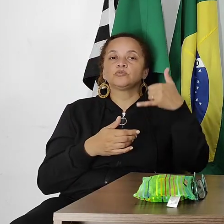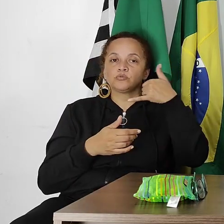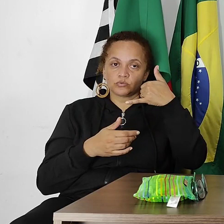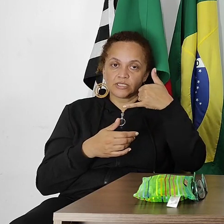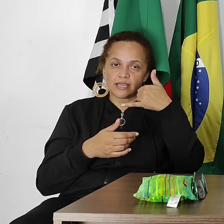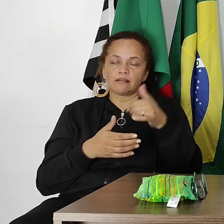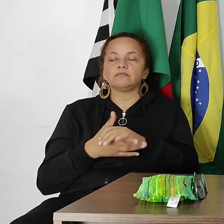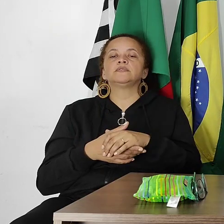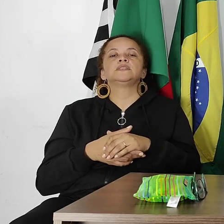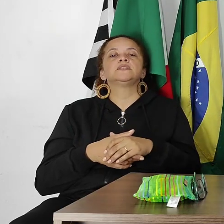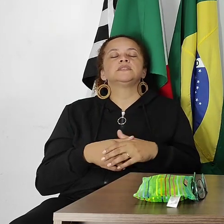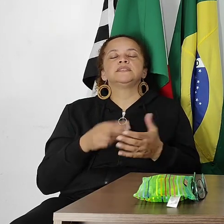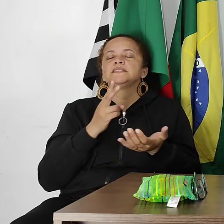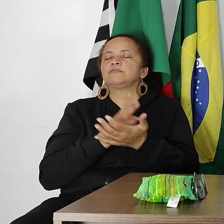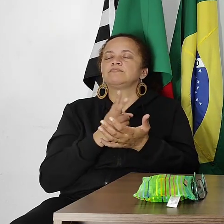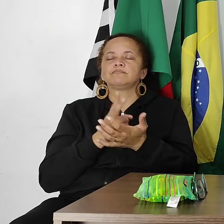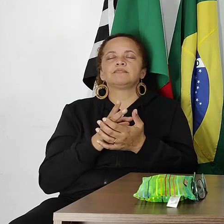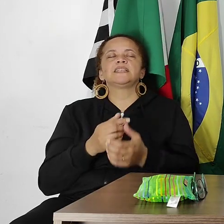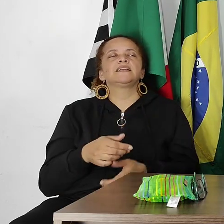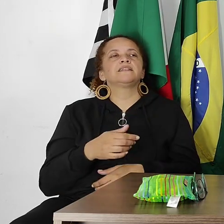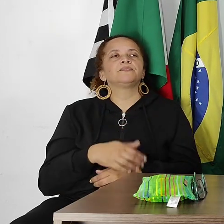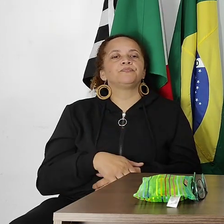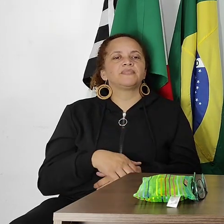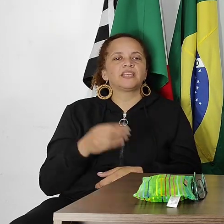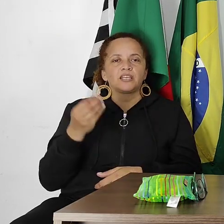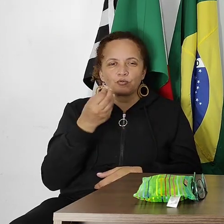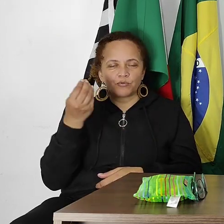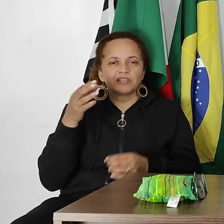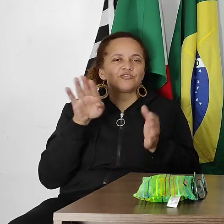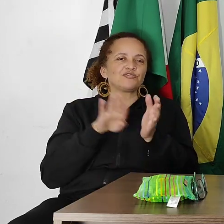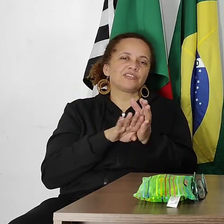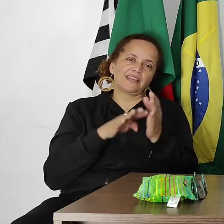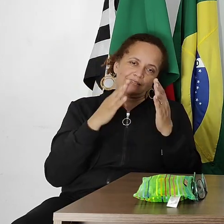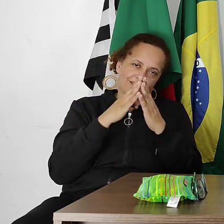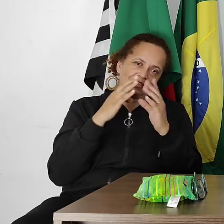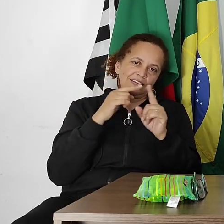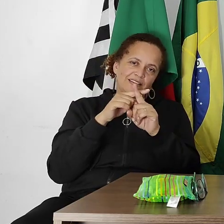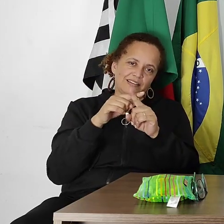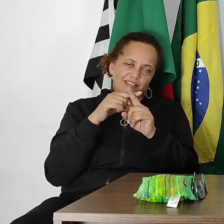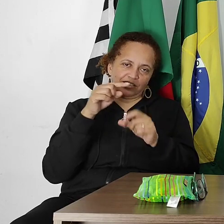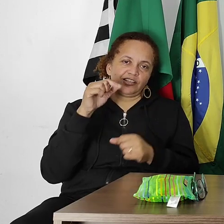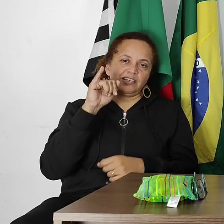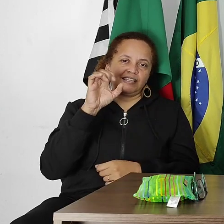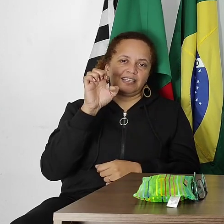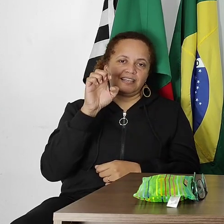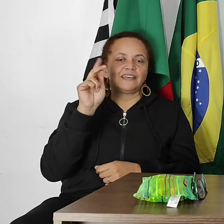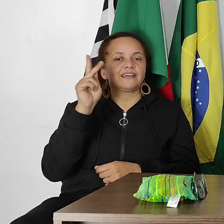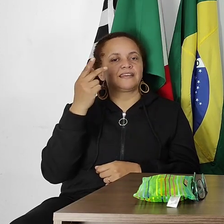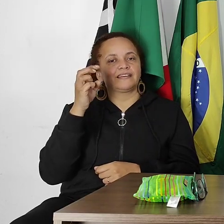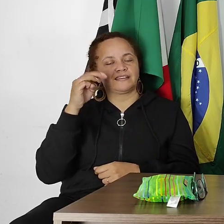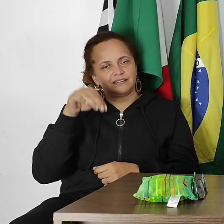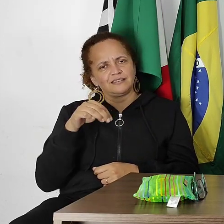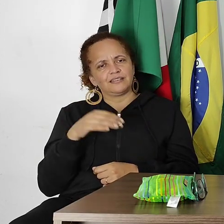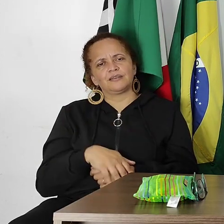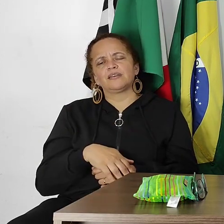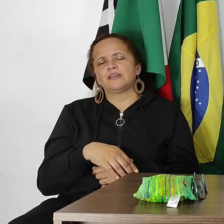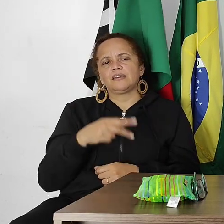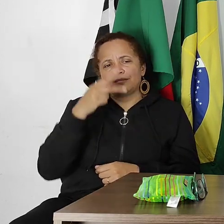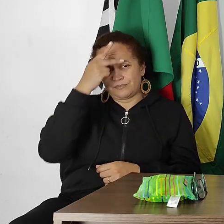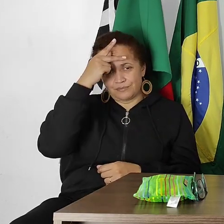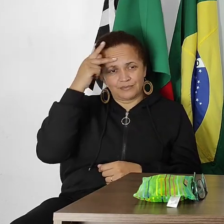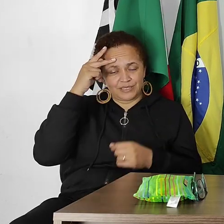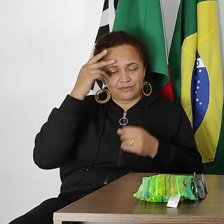um mover de Deus mesmo, né? E quando eu cheguei aqui na IHM, eu fui muito bem recebida,